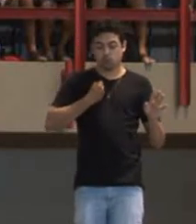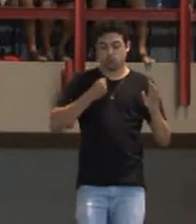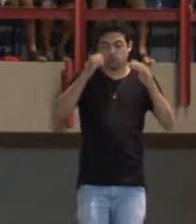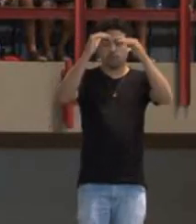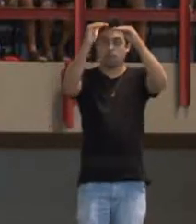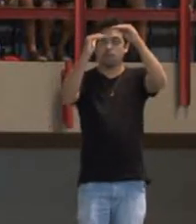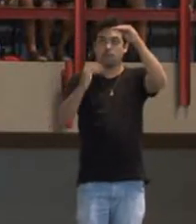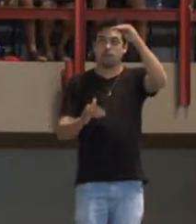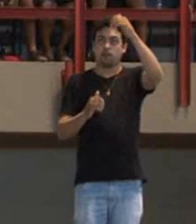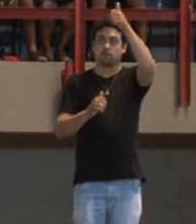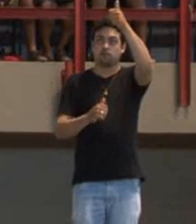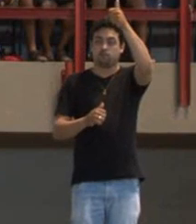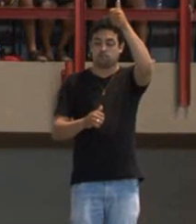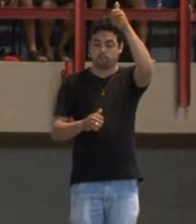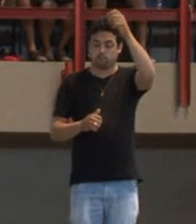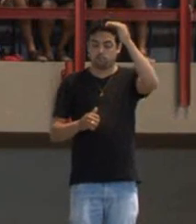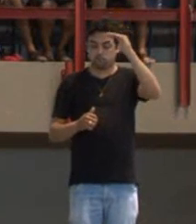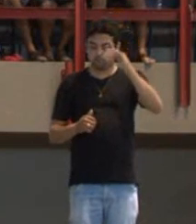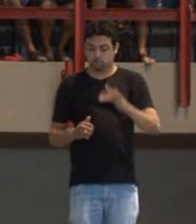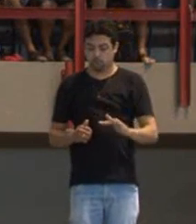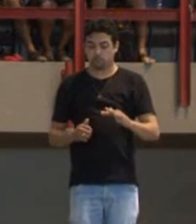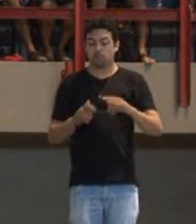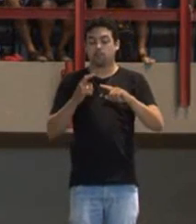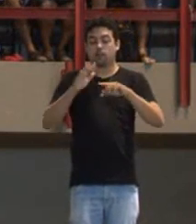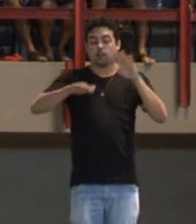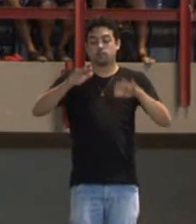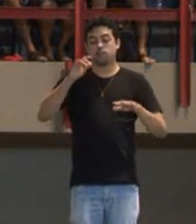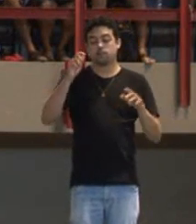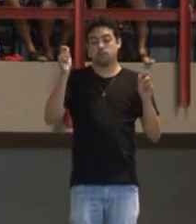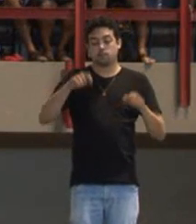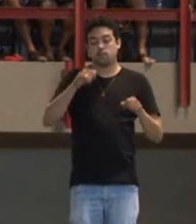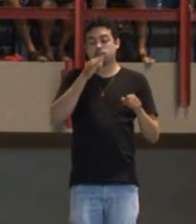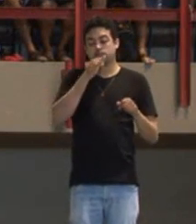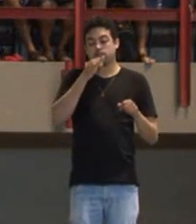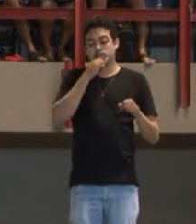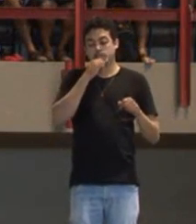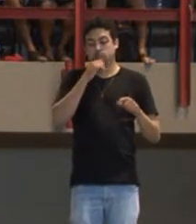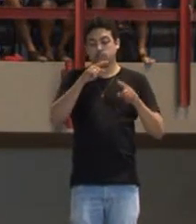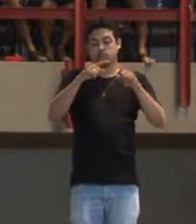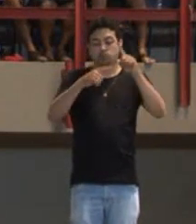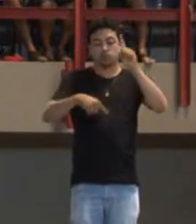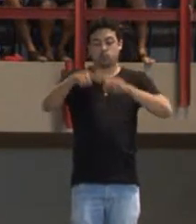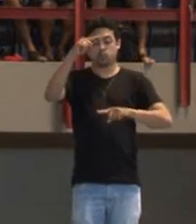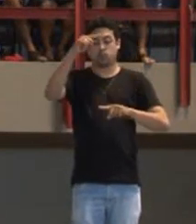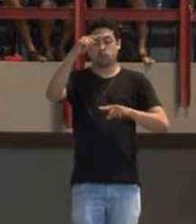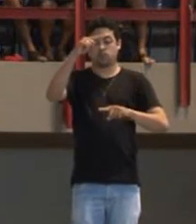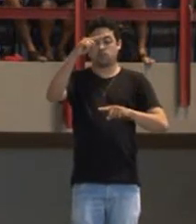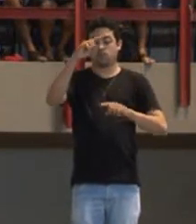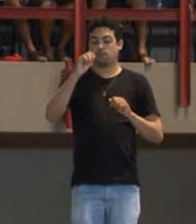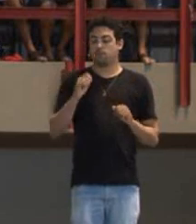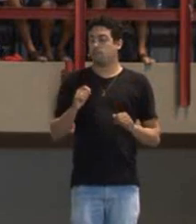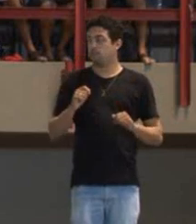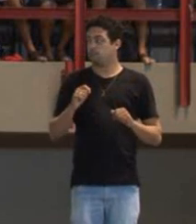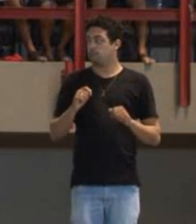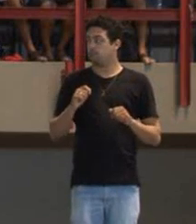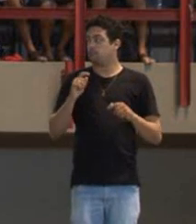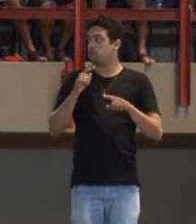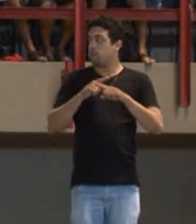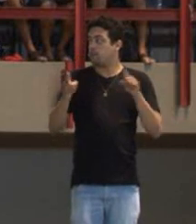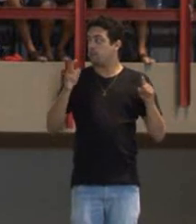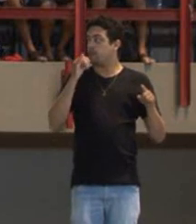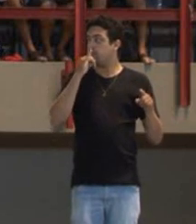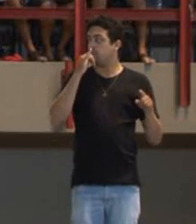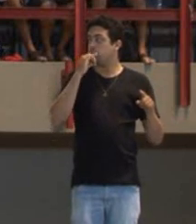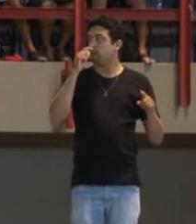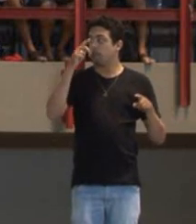crescente? Ordem crescente. Algumas vezes eles podem vir escritos em ordem decrescente. Mas quando